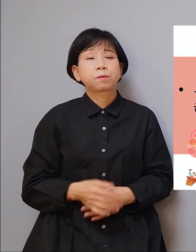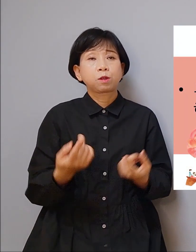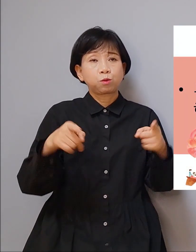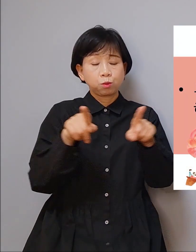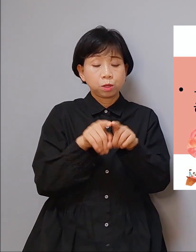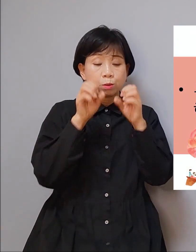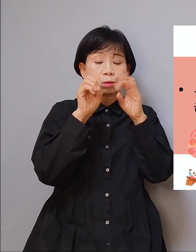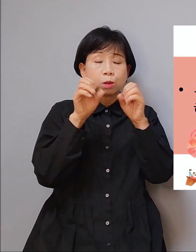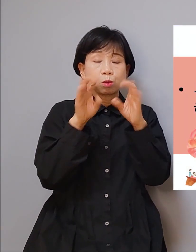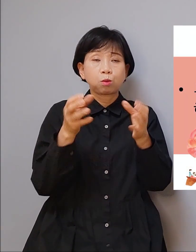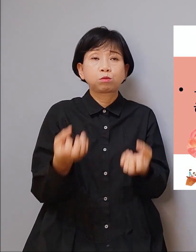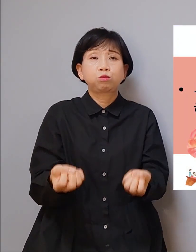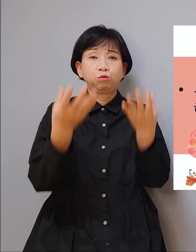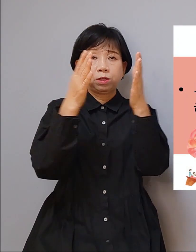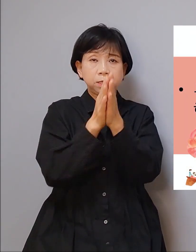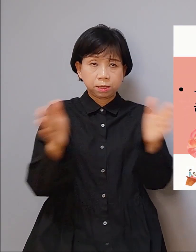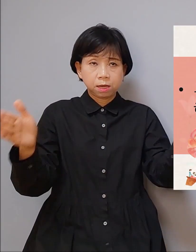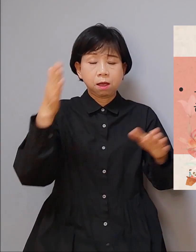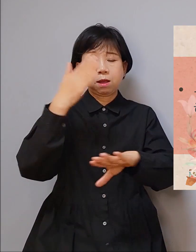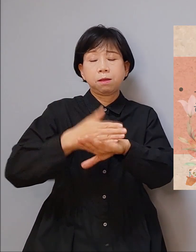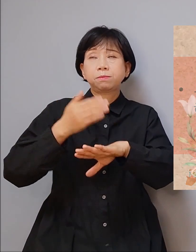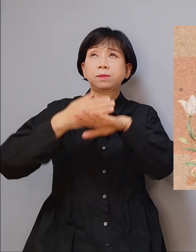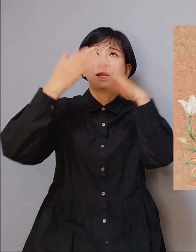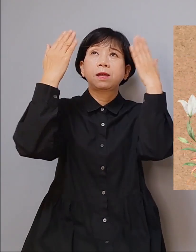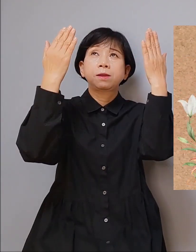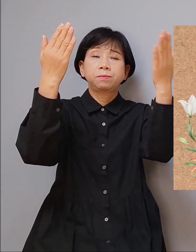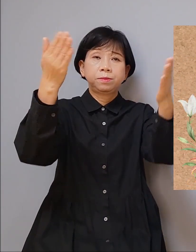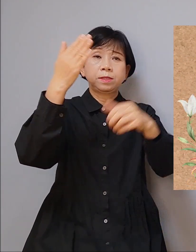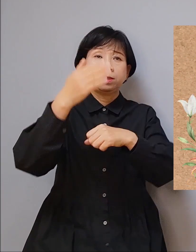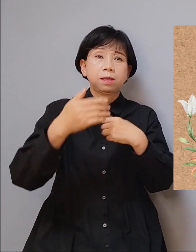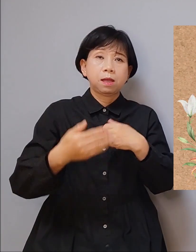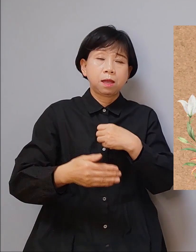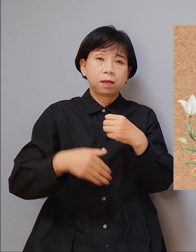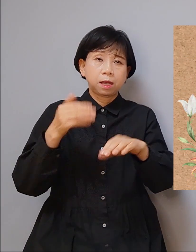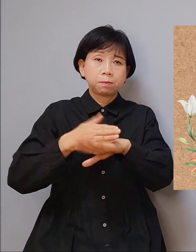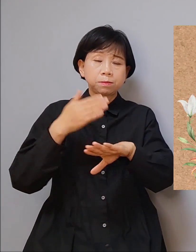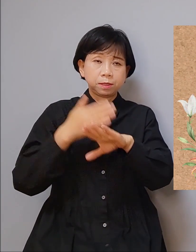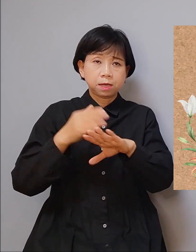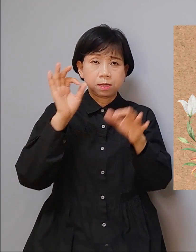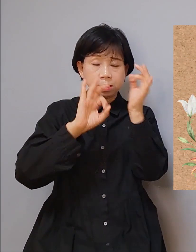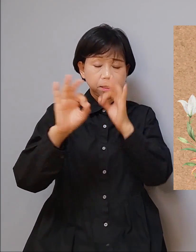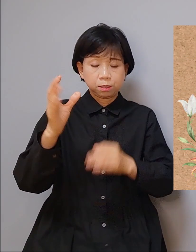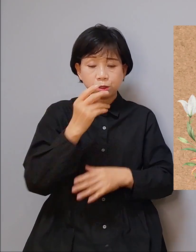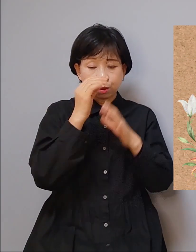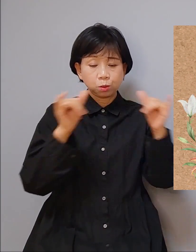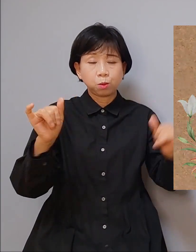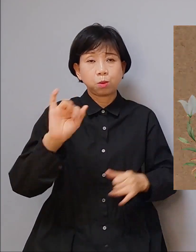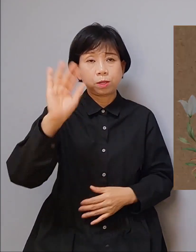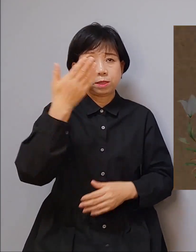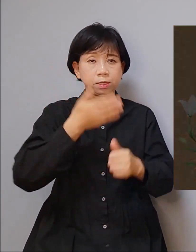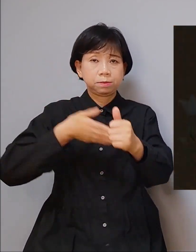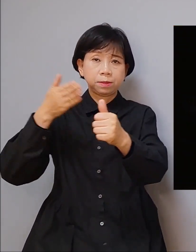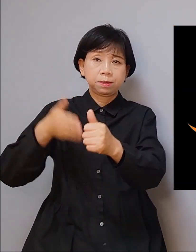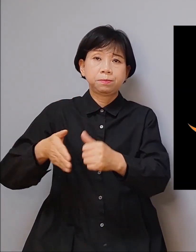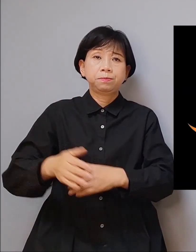투게더 전도 축제를 시작하게 하시니 하나님 감사합니다. 언제나 감사함을 찾으시는 성도님들 되시길